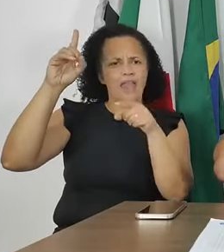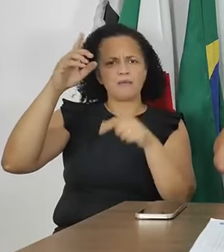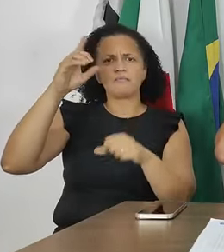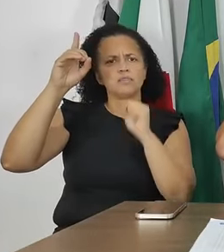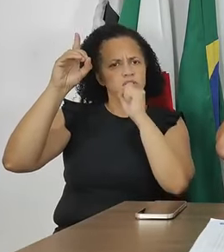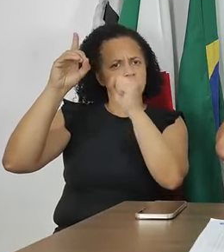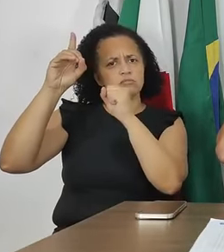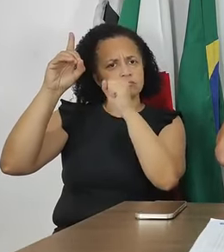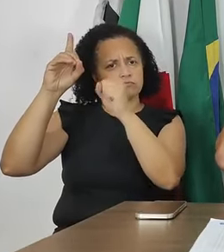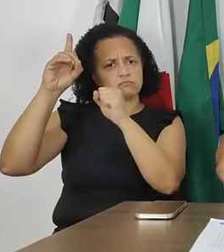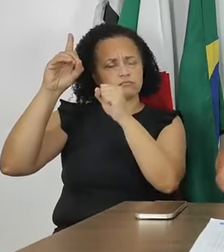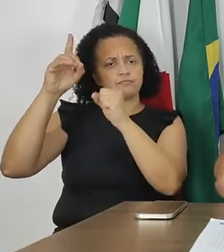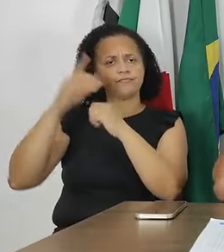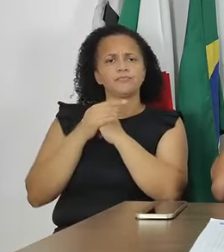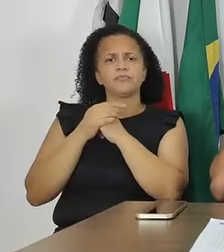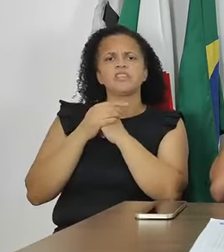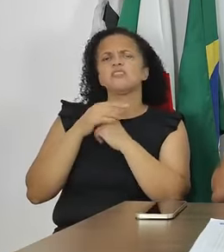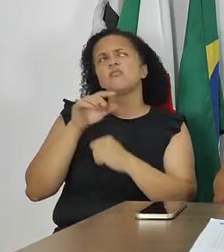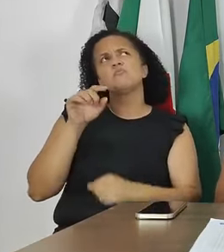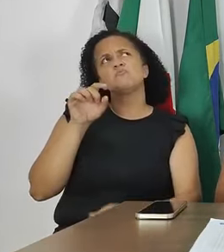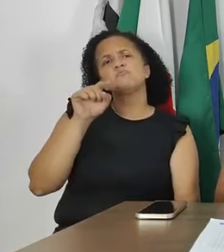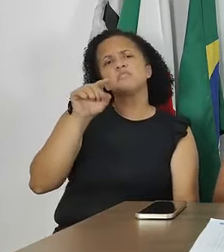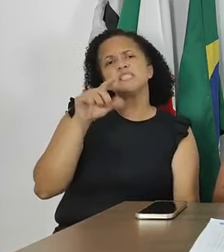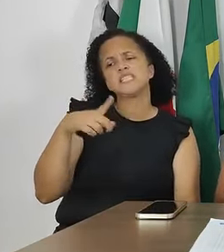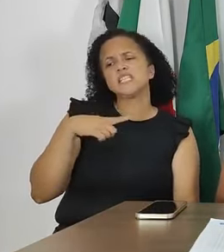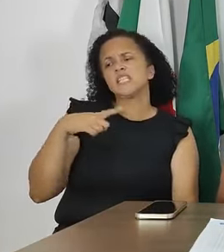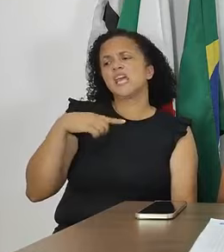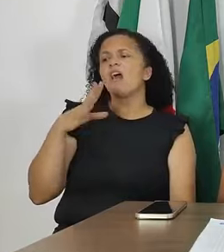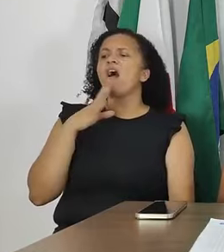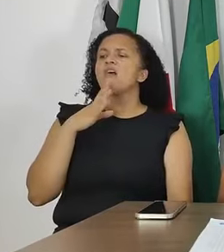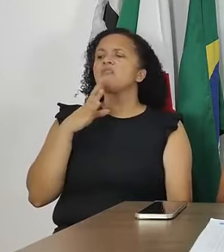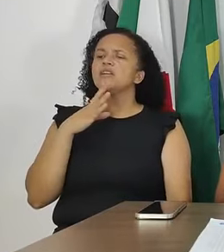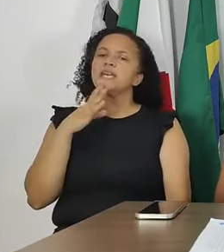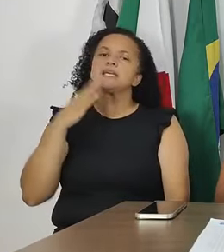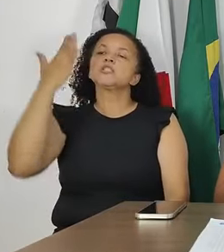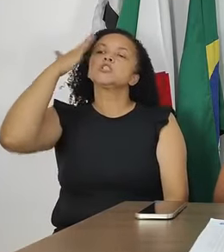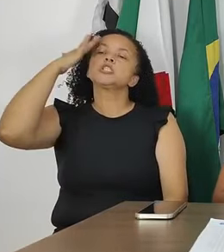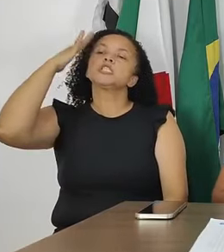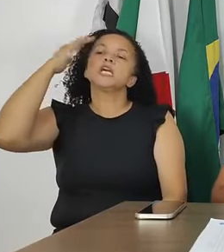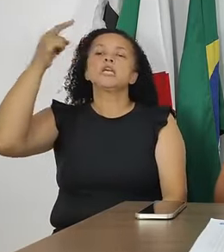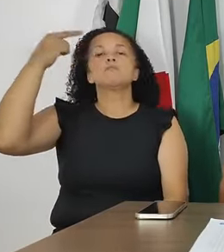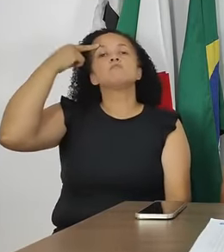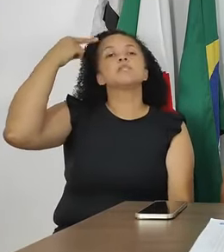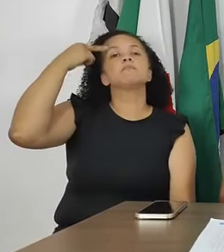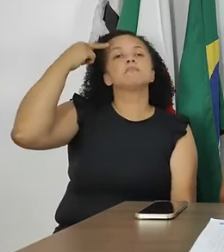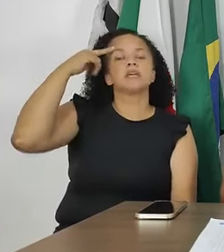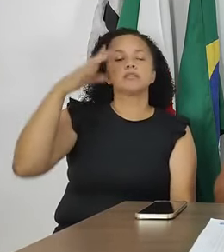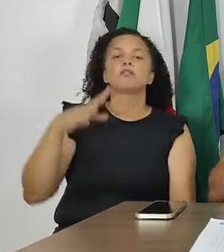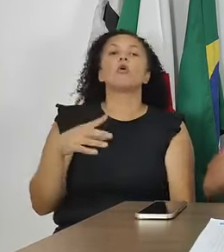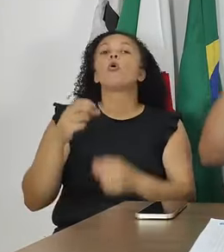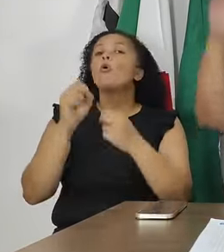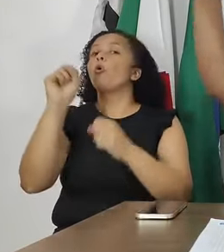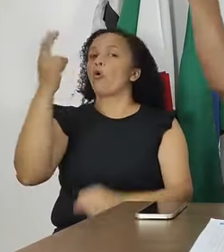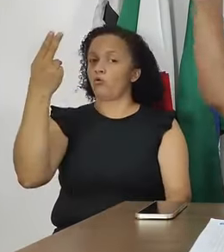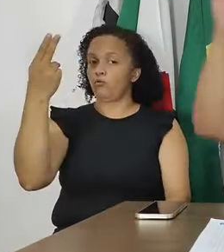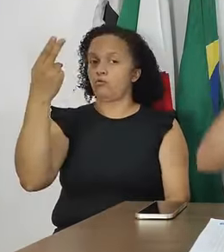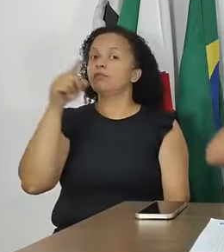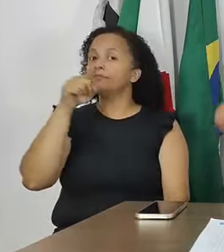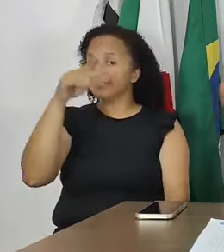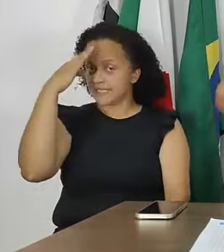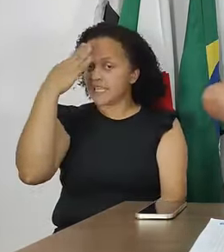só no intelecto? Ou esse conhecimento do Deus poderoso, essa consciência, essa convicção de que esse